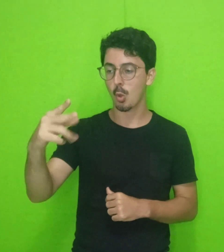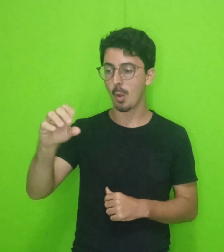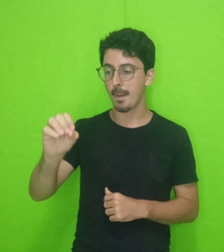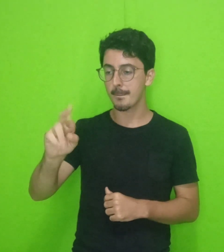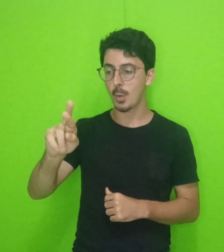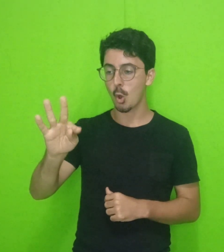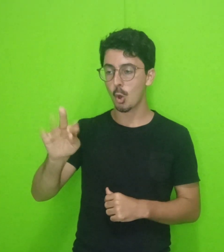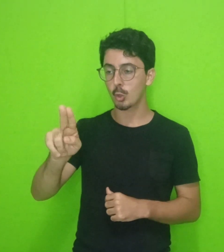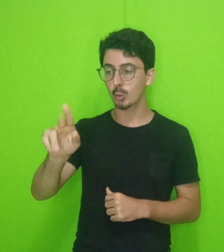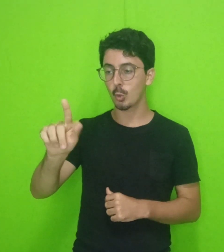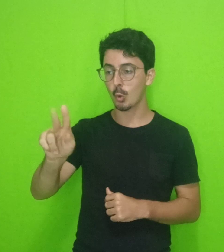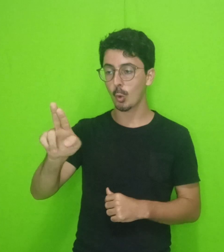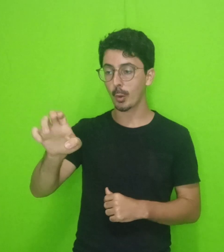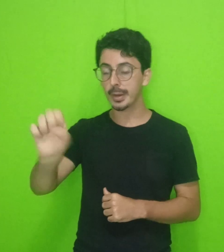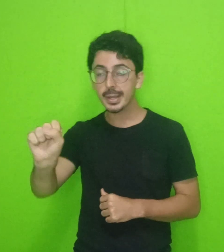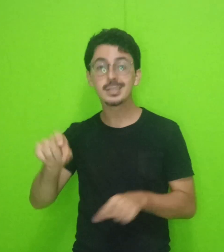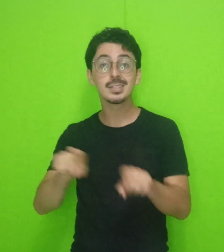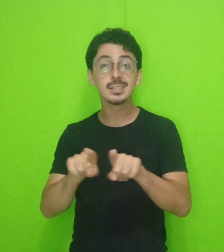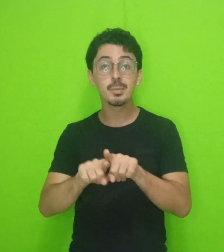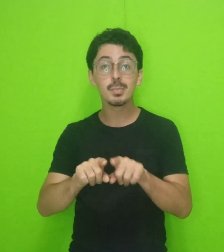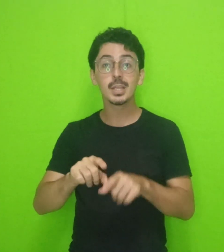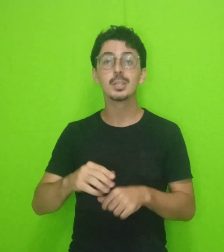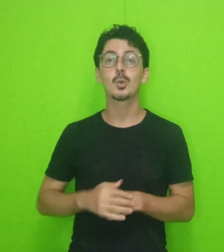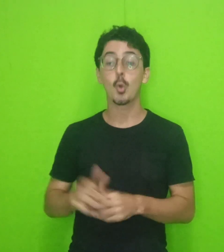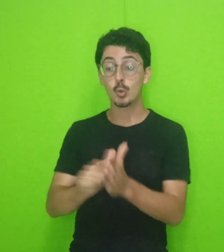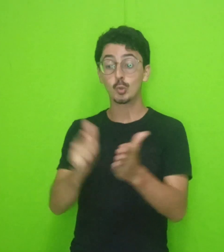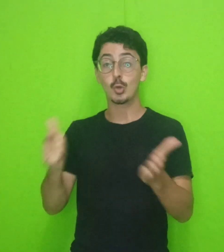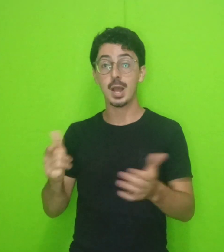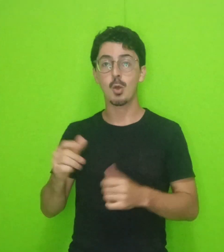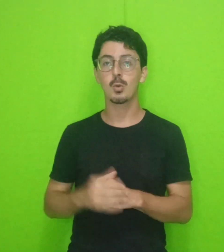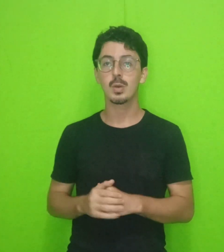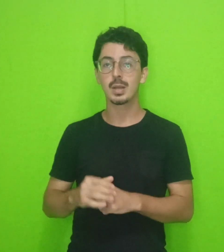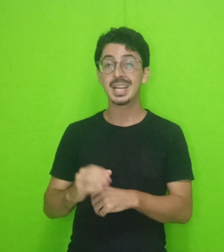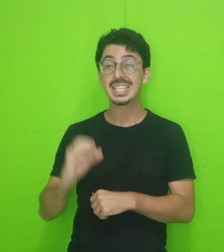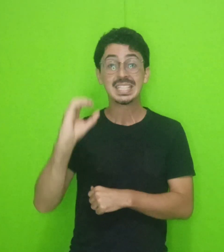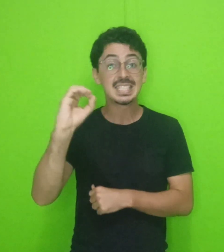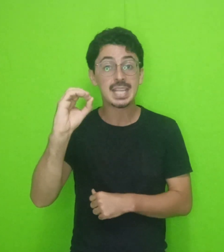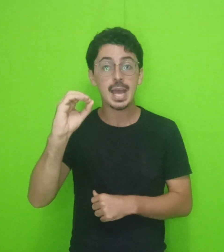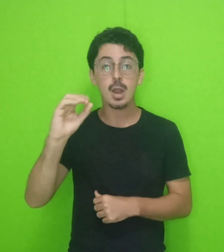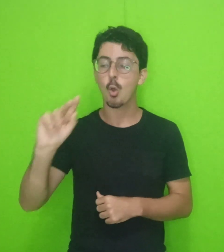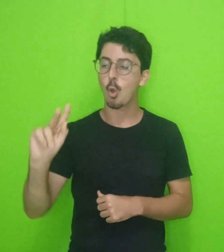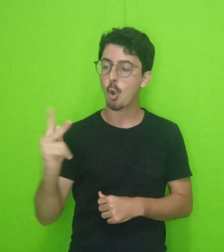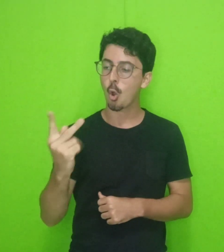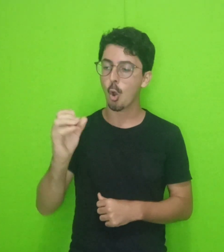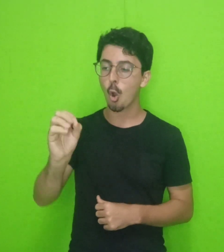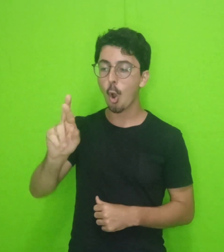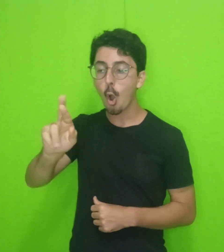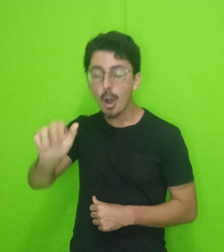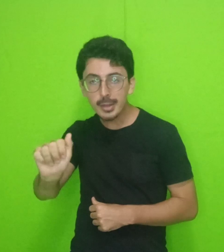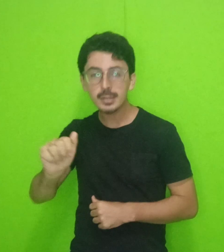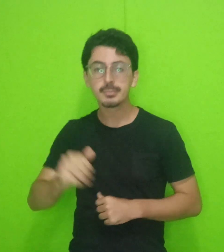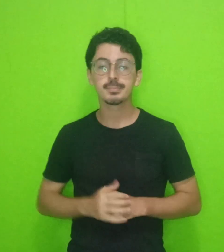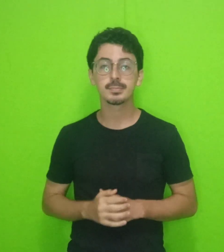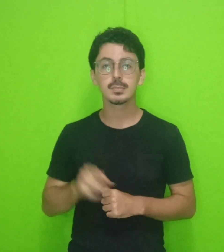do Português, na época, era um corpus de linguagem geral do Brasil que possuía mais de